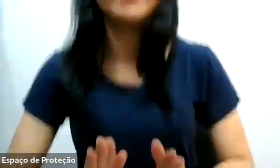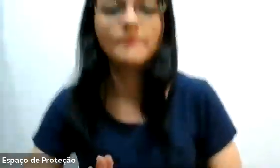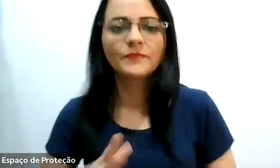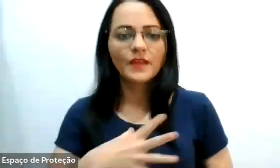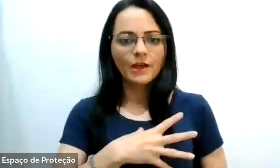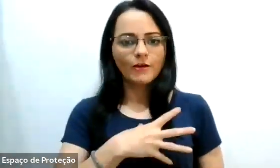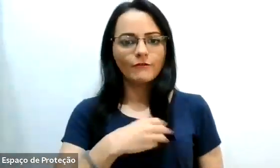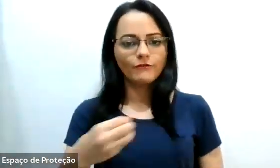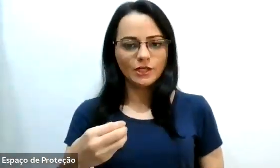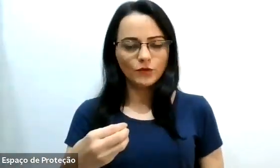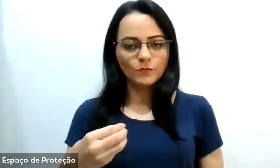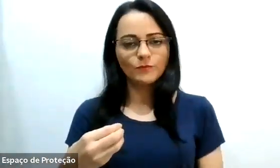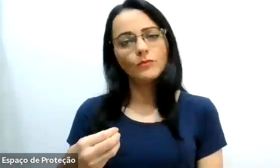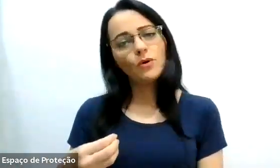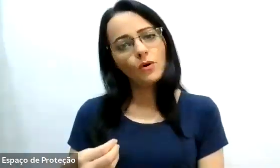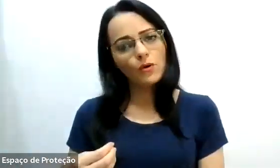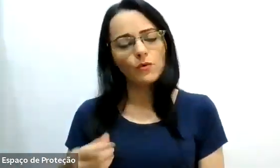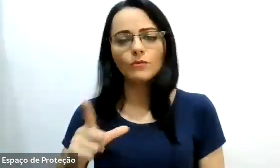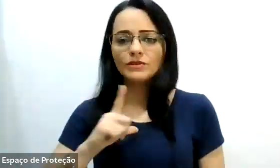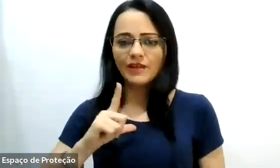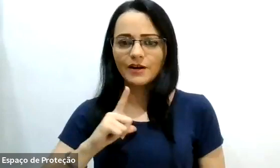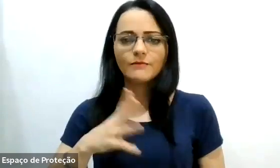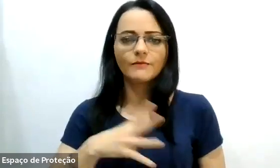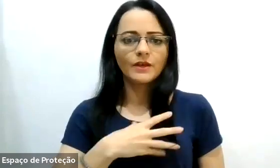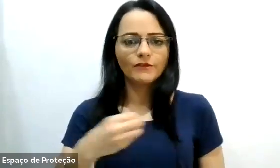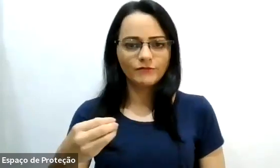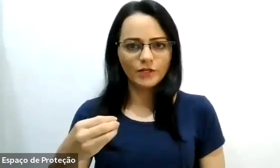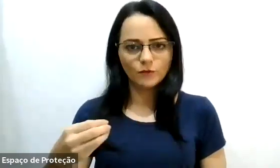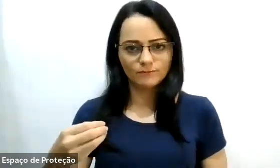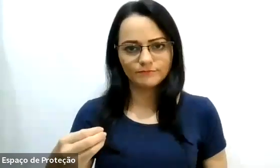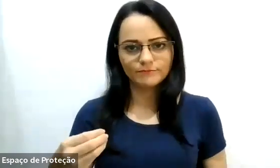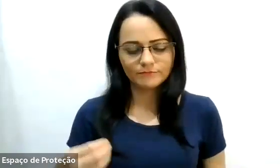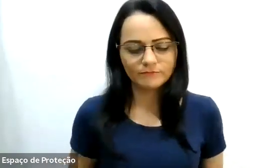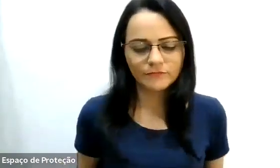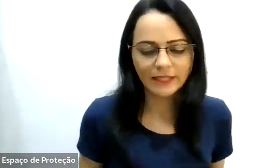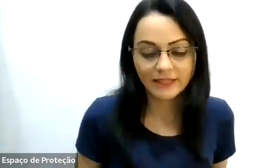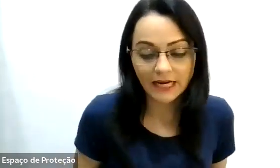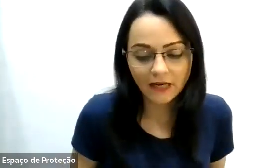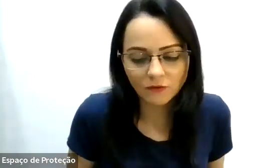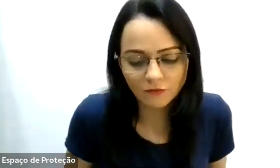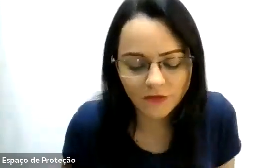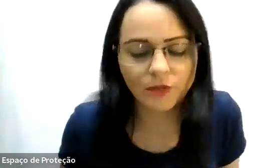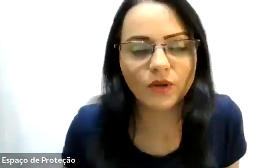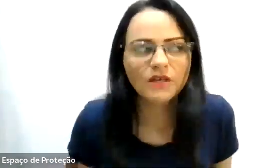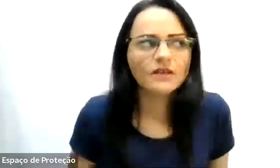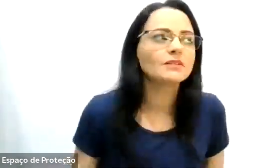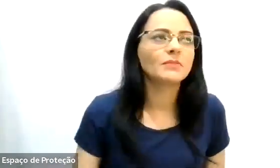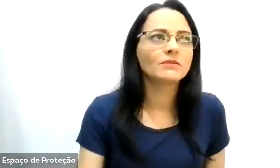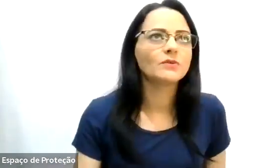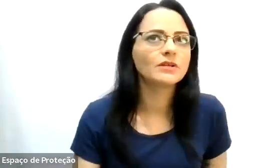Nascer, filho, ou ter filho, né? Terá um filho. Também não conheço